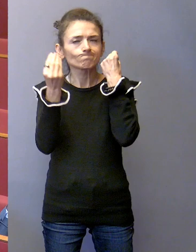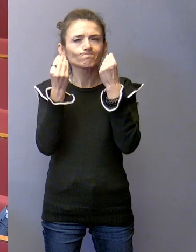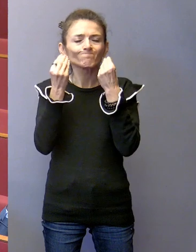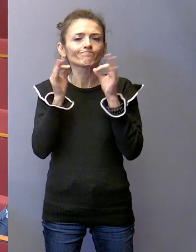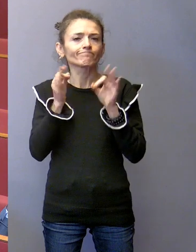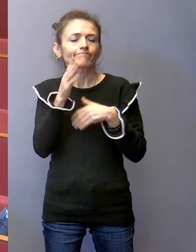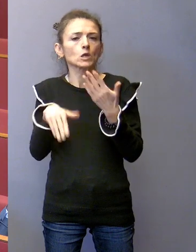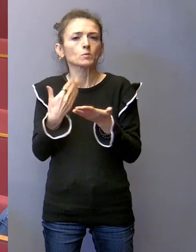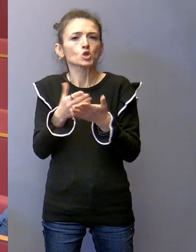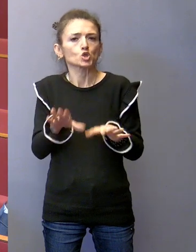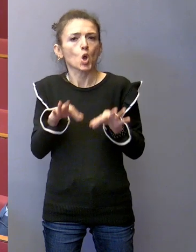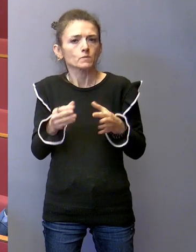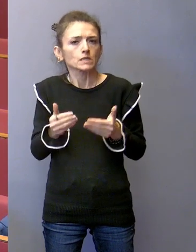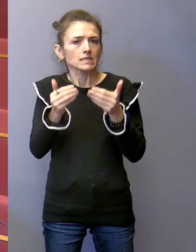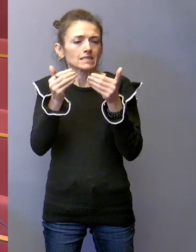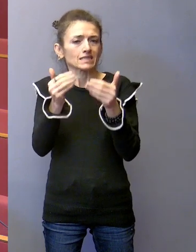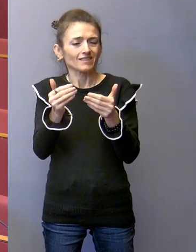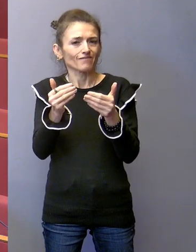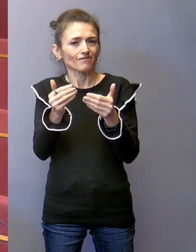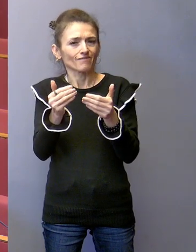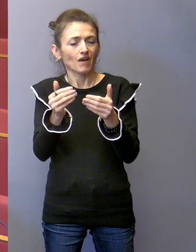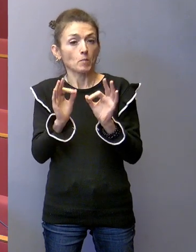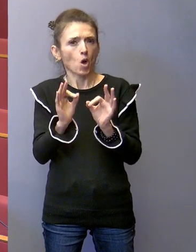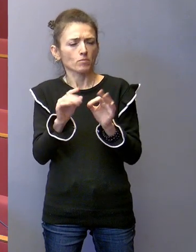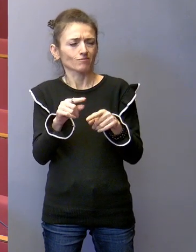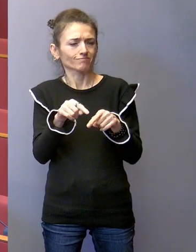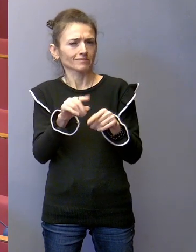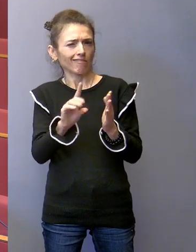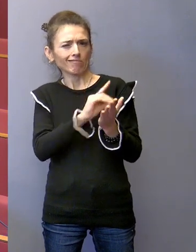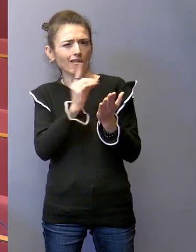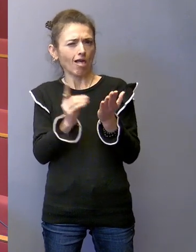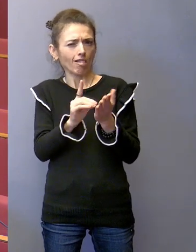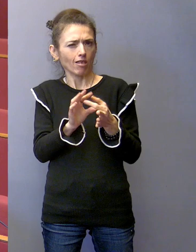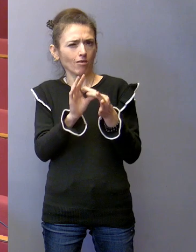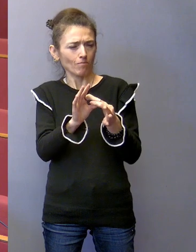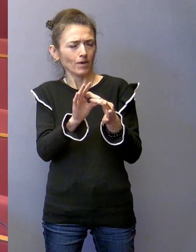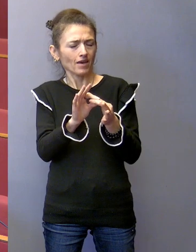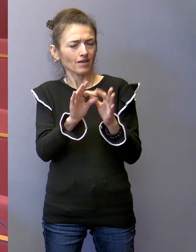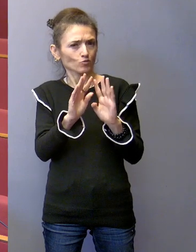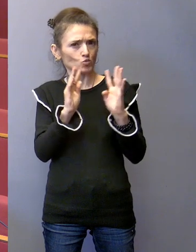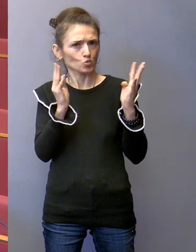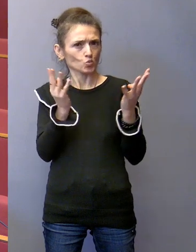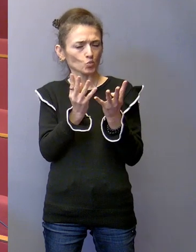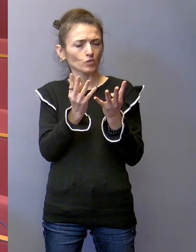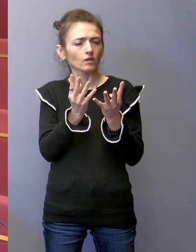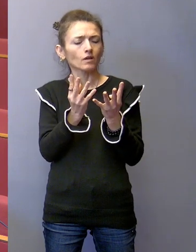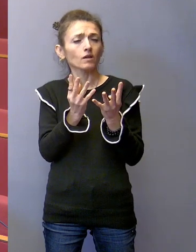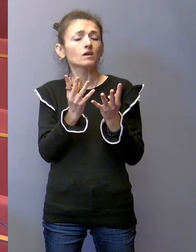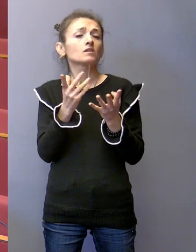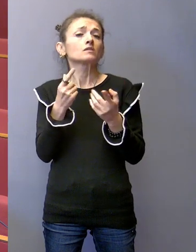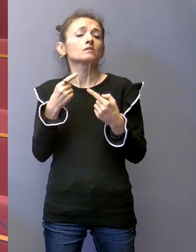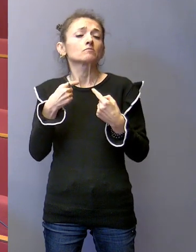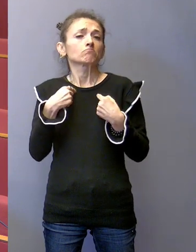sospensiva su quanto arriva in aula oggi da parte della Giunta partendo da un presupposto forse